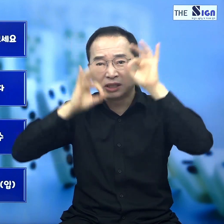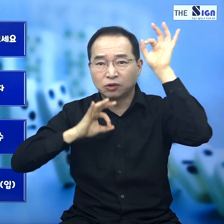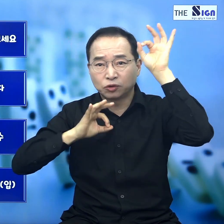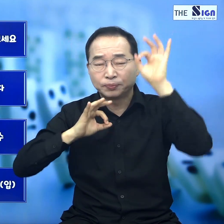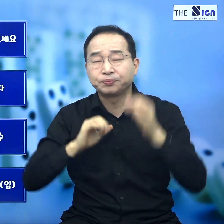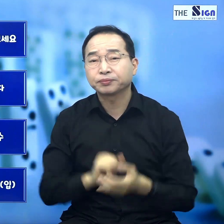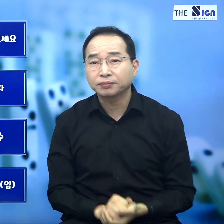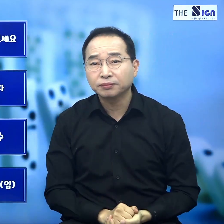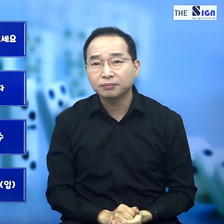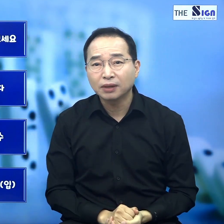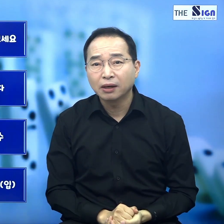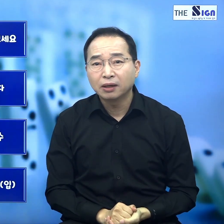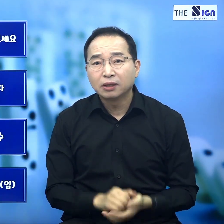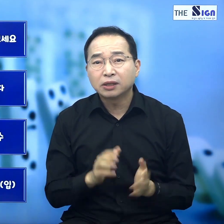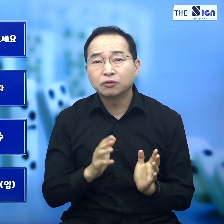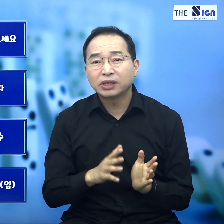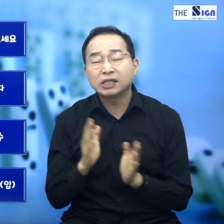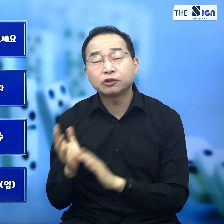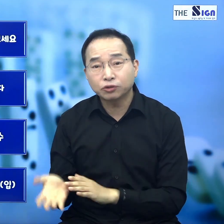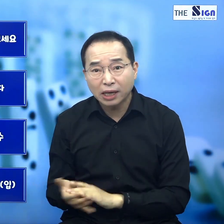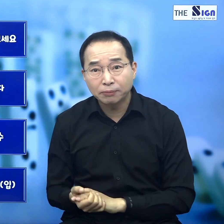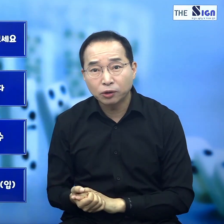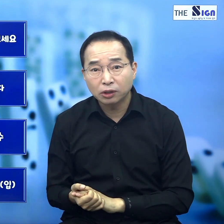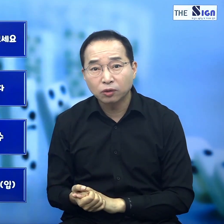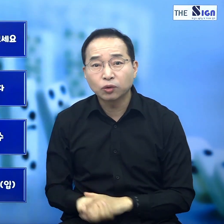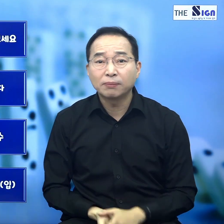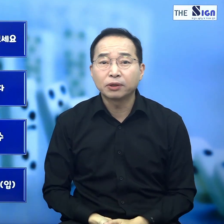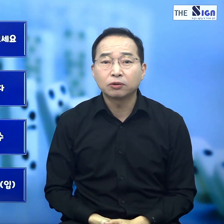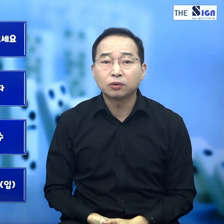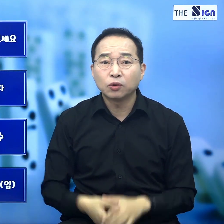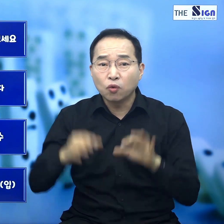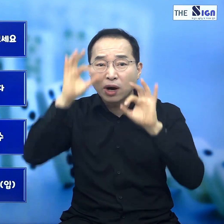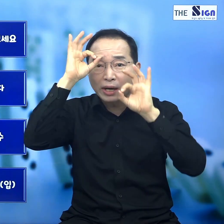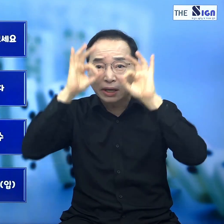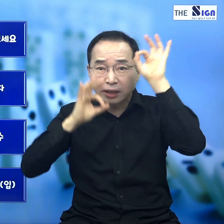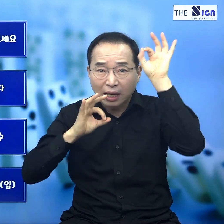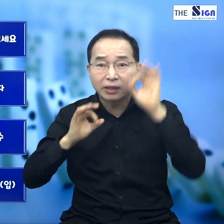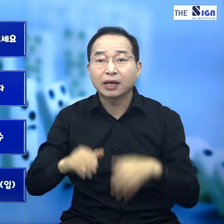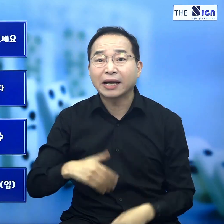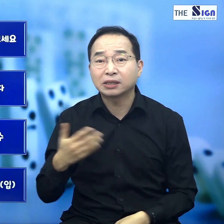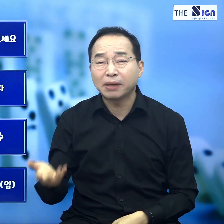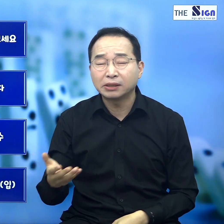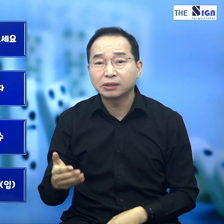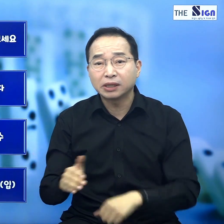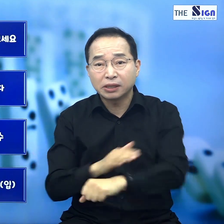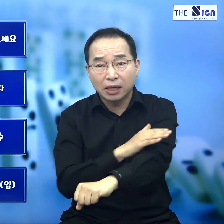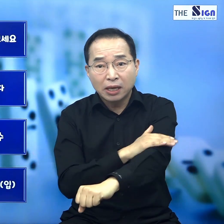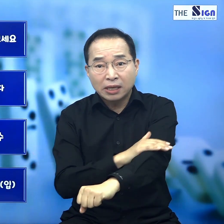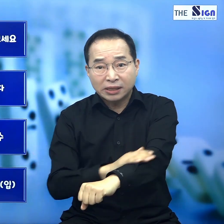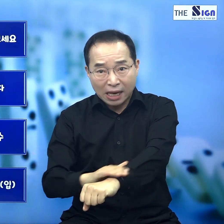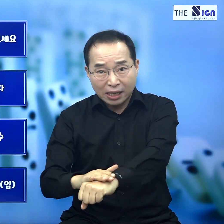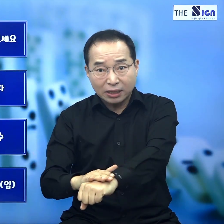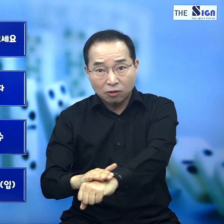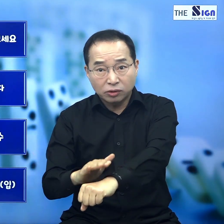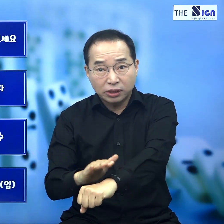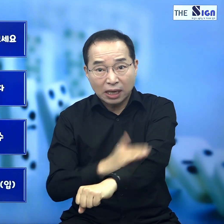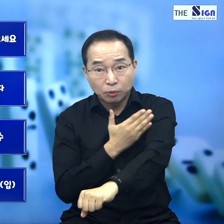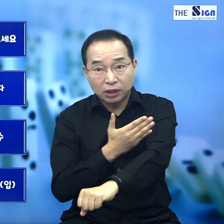실수. 근데 우리 실수라는 표현이 있고, 또 한편으로 요거와 함께 같이 많이 쓰는 게 이게 잘하다고 이게